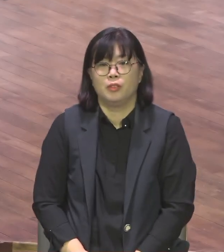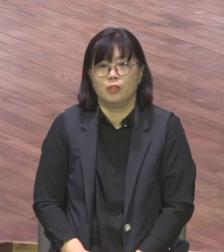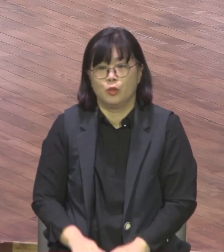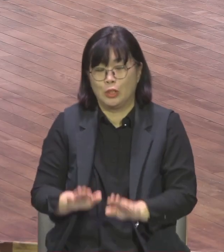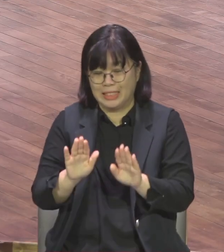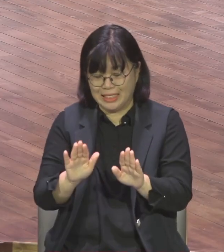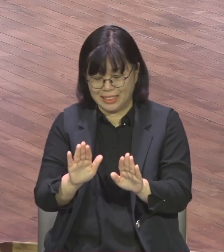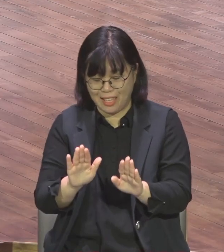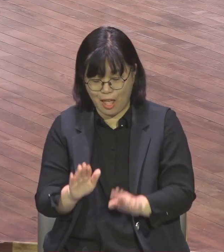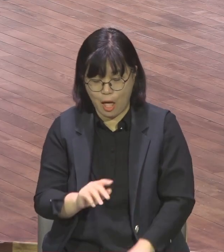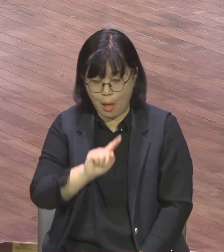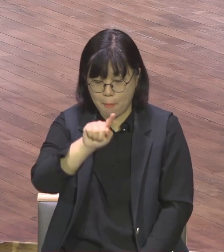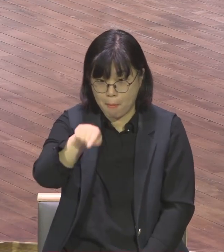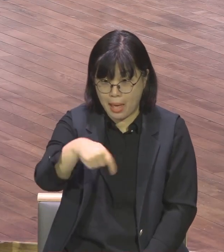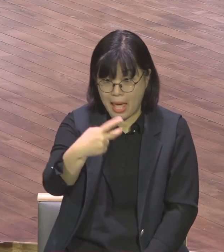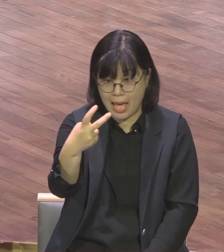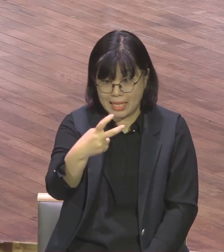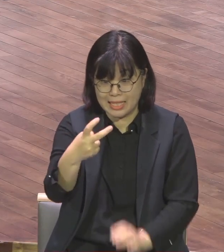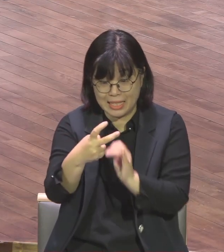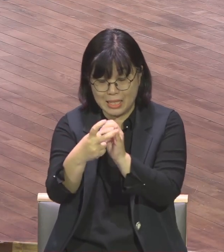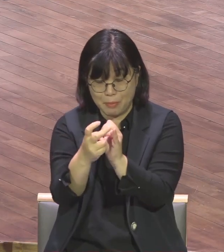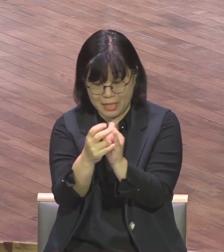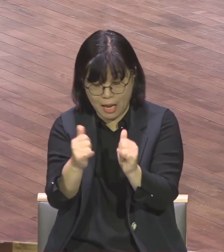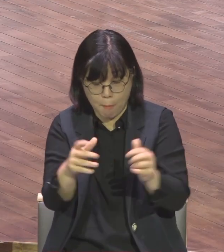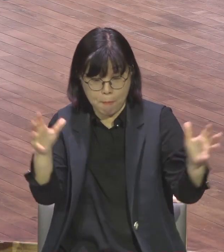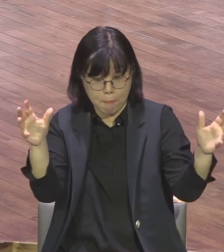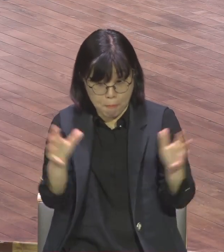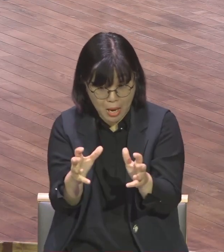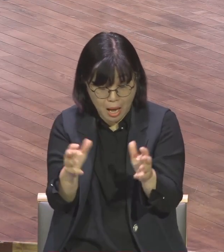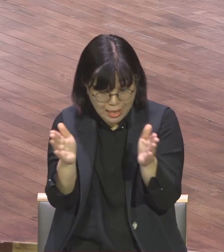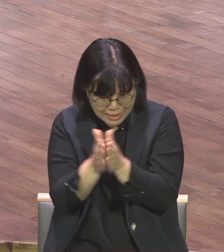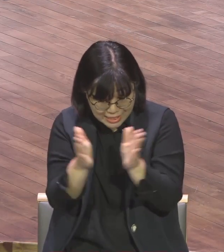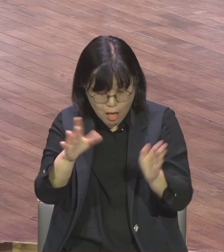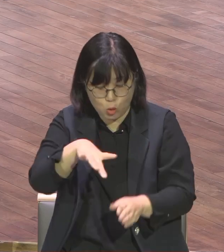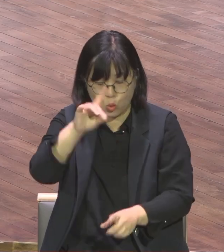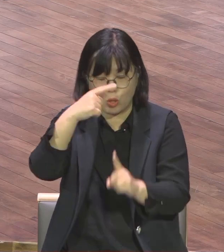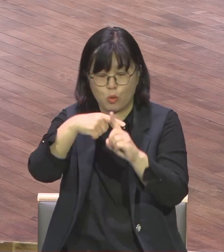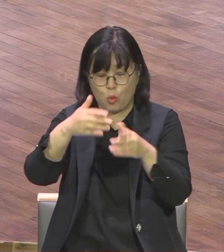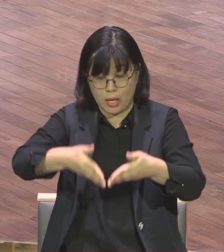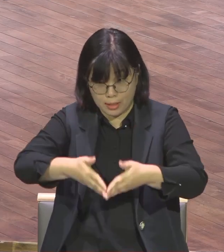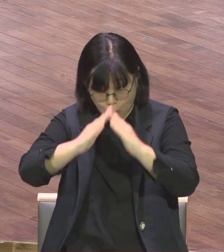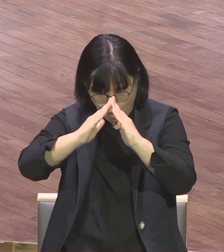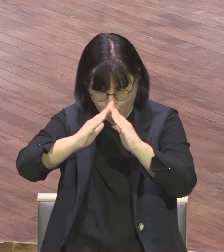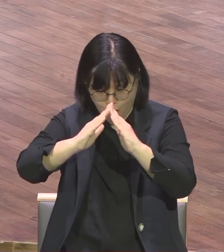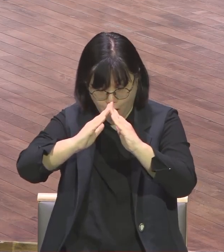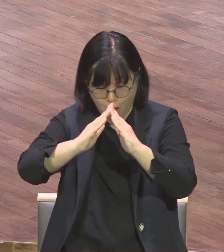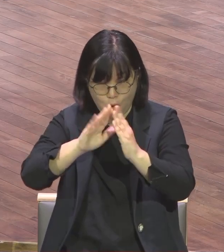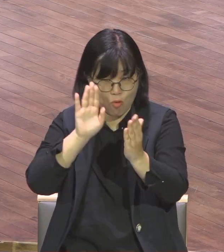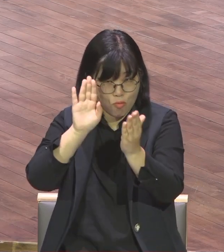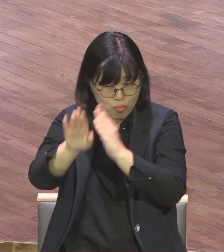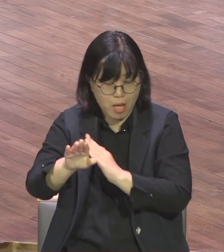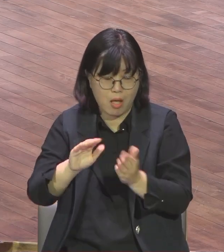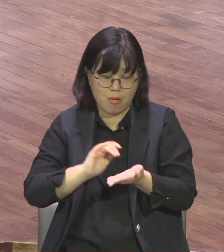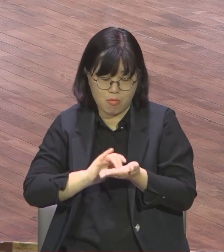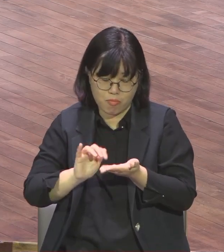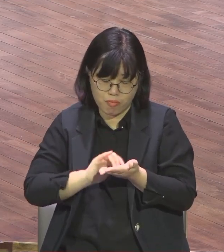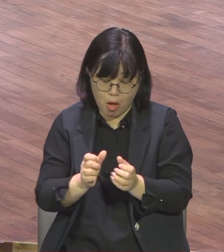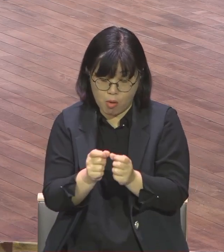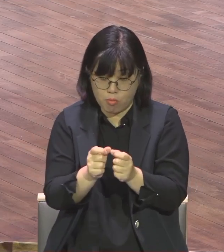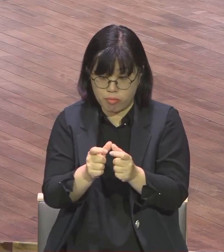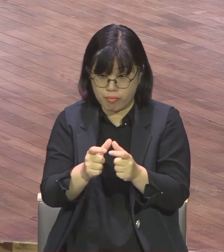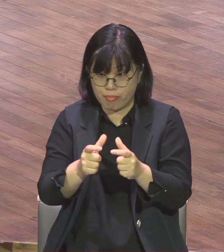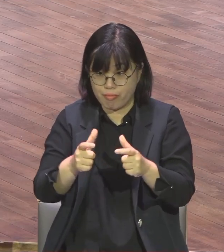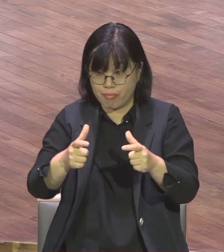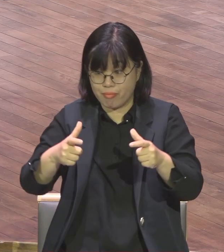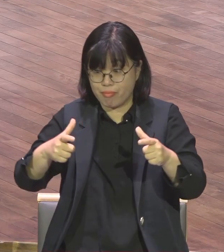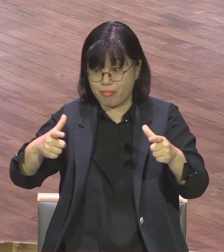120명에서 시작된 이 초대교회가 급속도로 성장을 합니다. 성장을 하면서 다양한 부류의 사람들이 막 그룹대